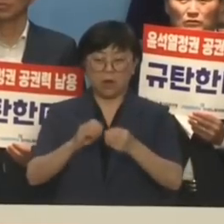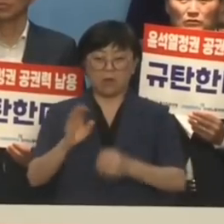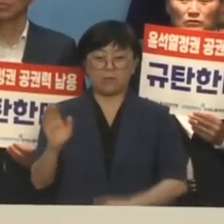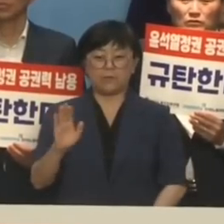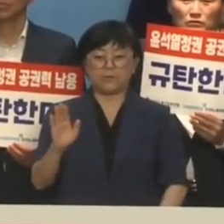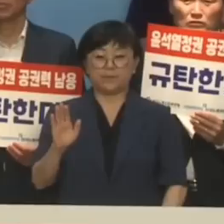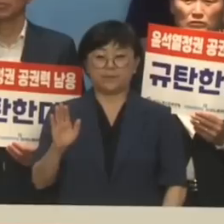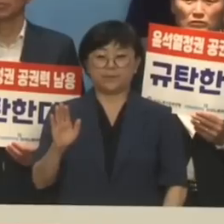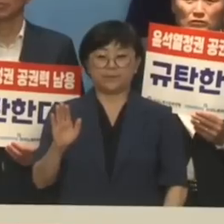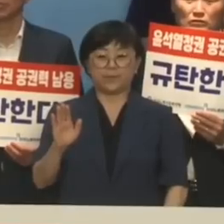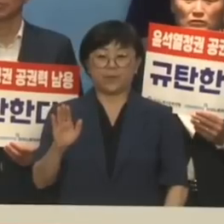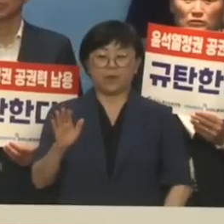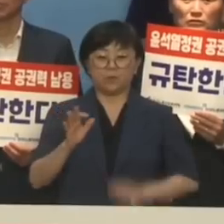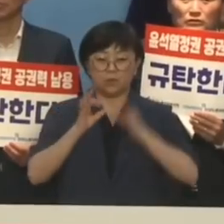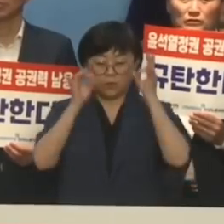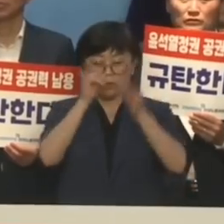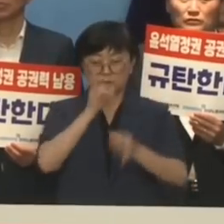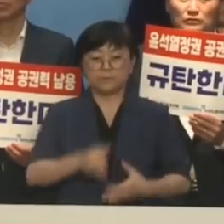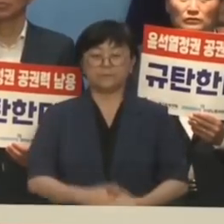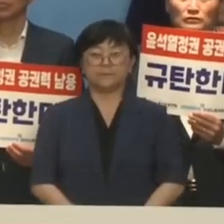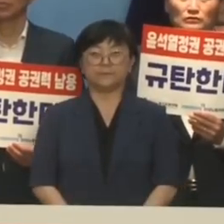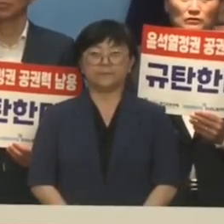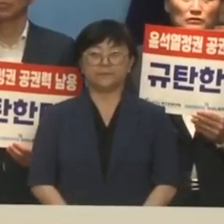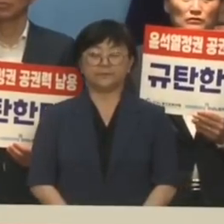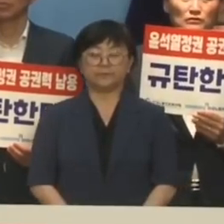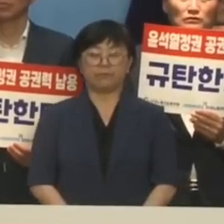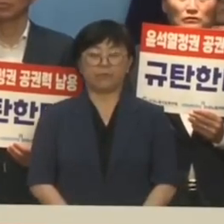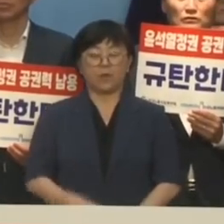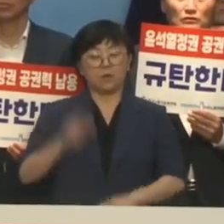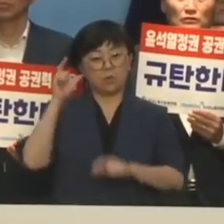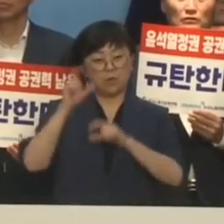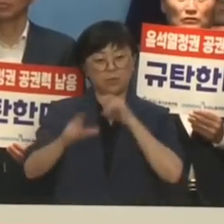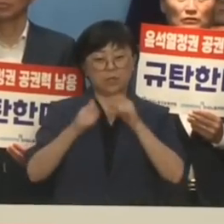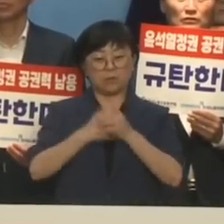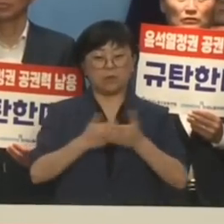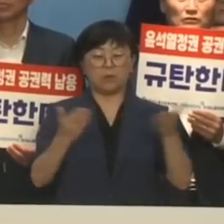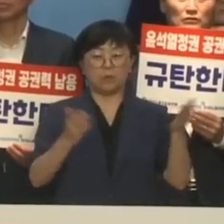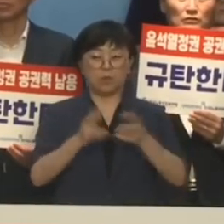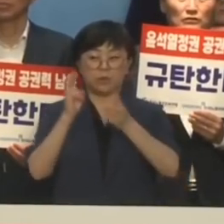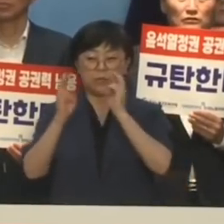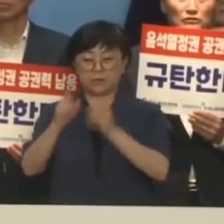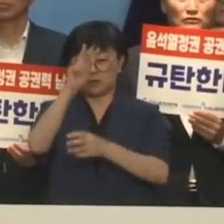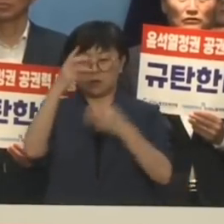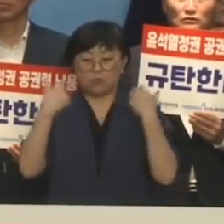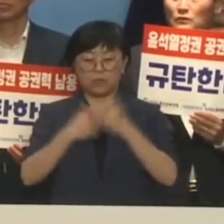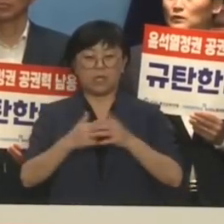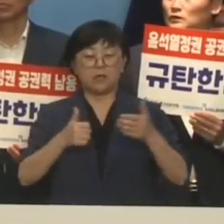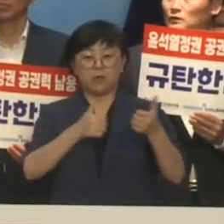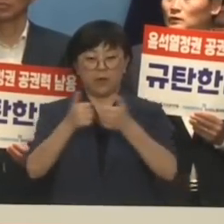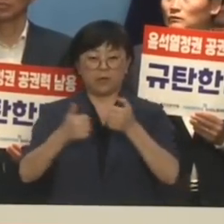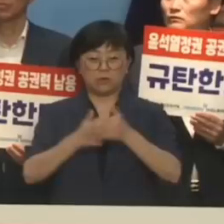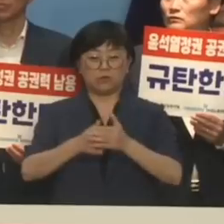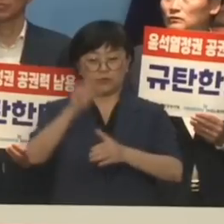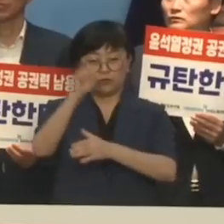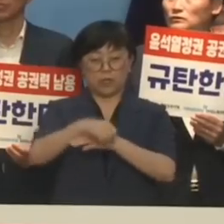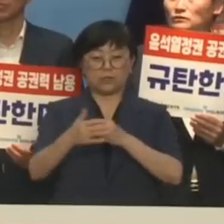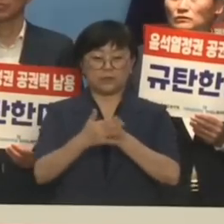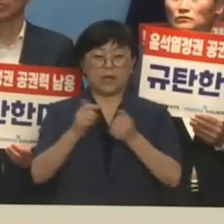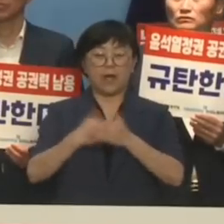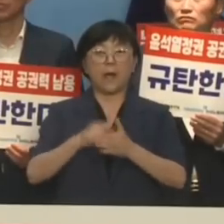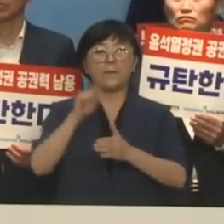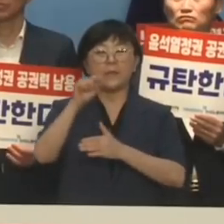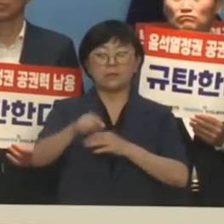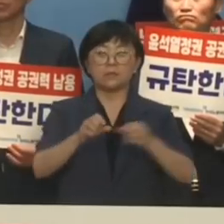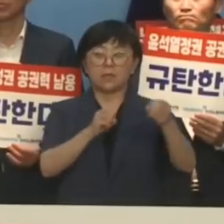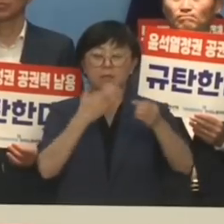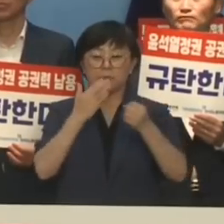위해 부단히 노력했다. 고심 끝에 노사정 대표자 간담회도 수락했다. 하지만 앞에서는 대화의 손길을